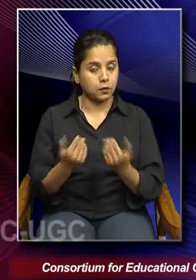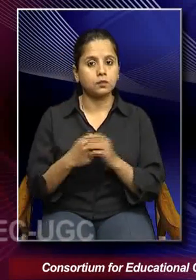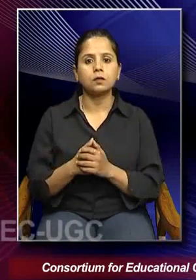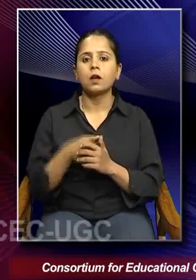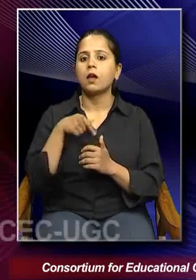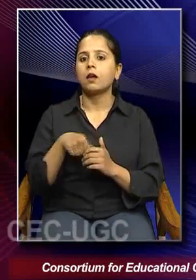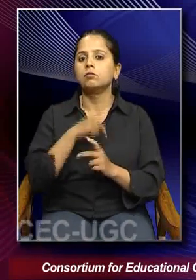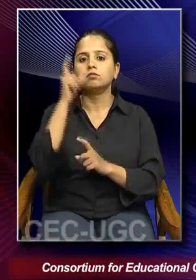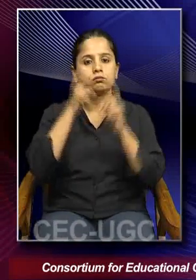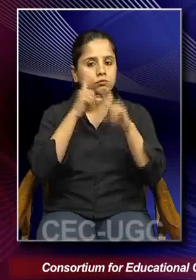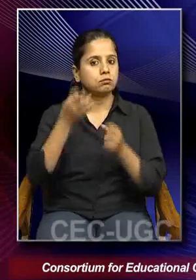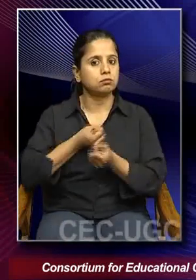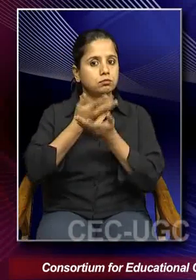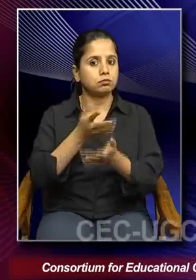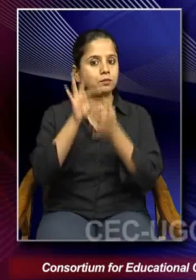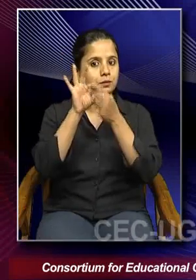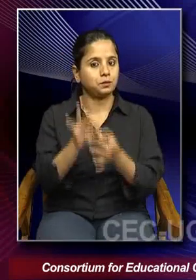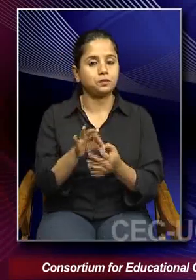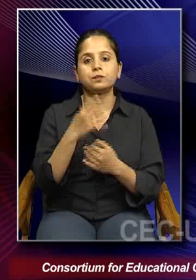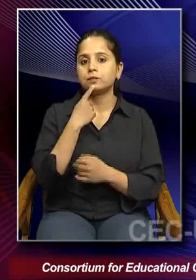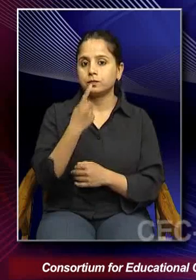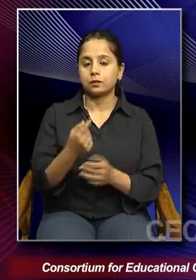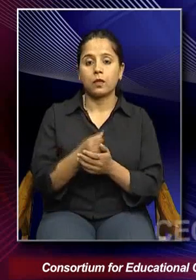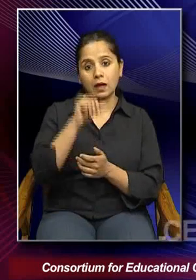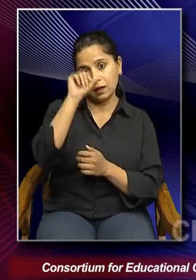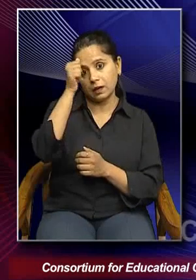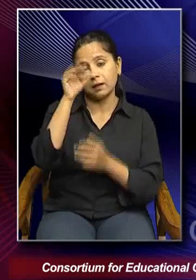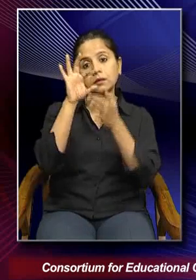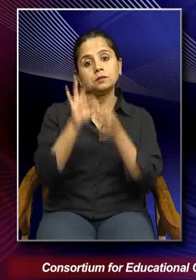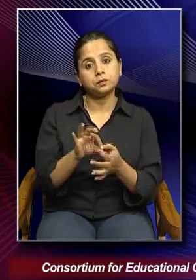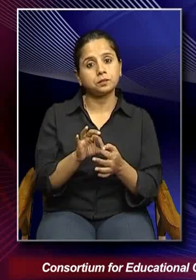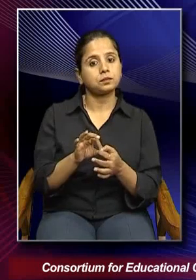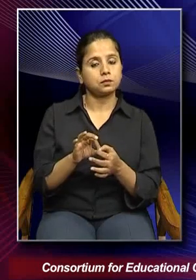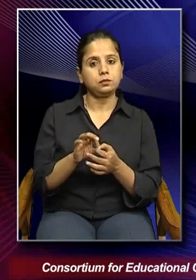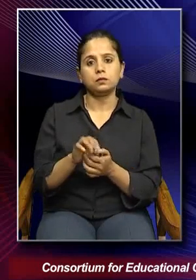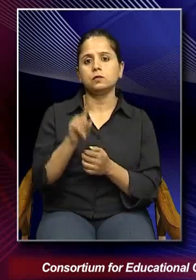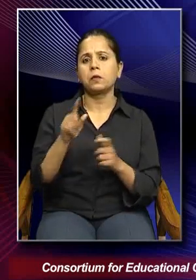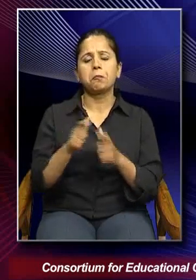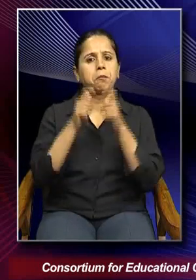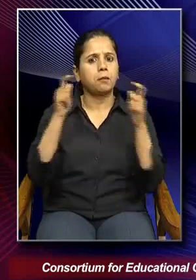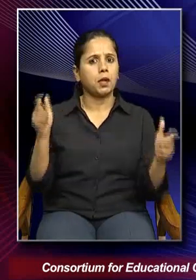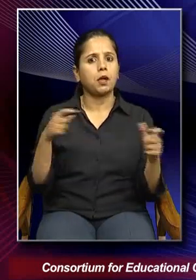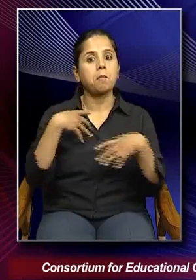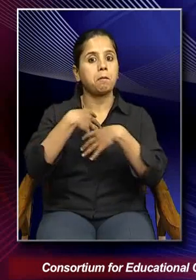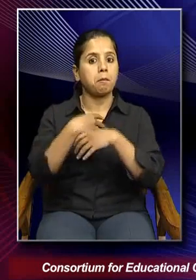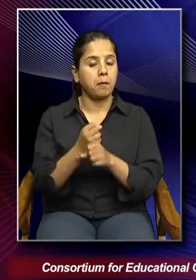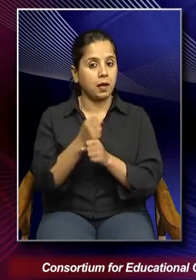प्रतीकात्मक अभिव्यक्ति के मध्य से हिंदी के विराट रचनाकार